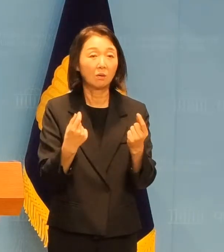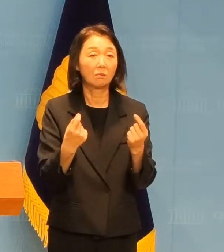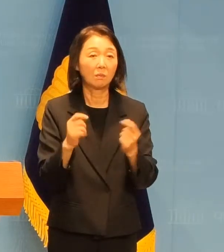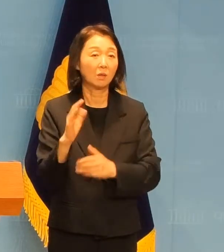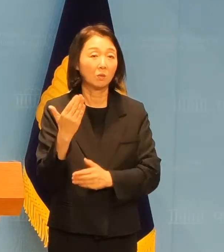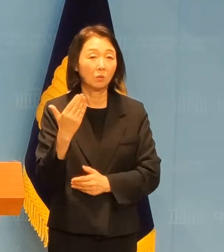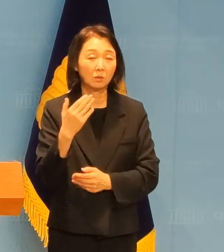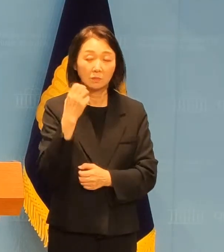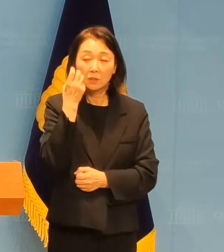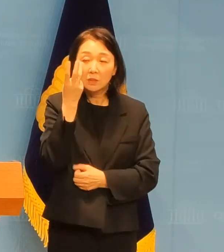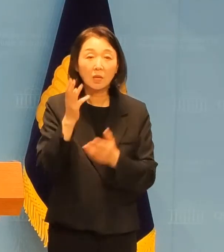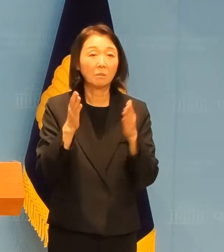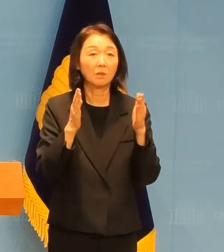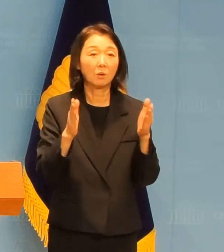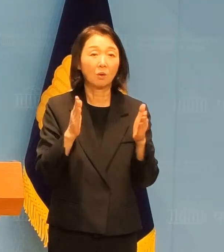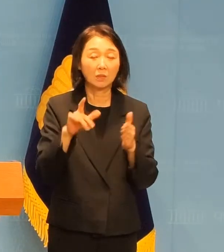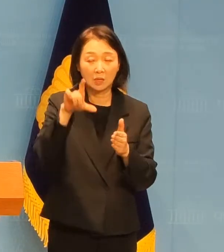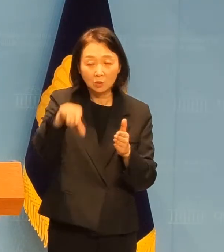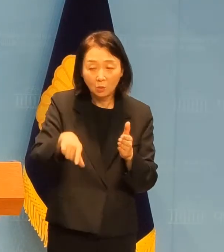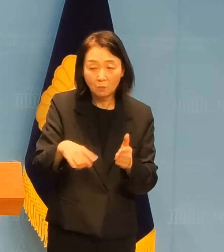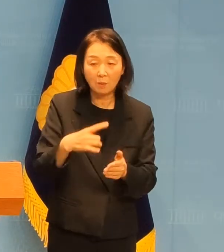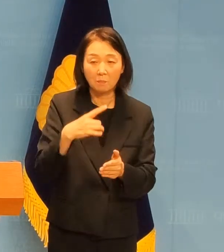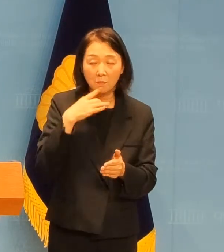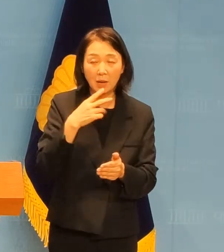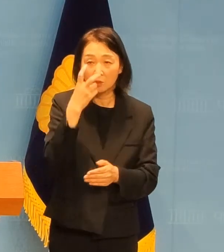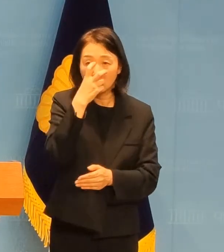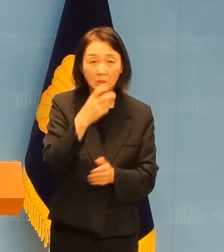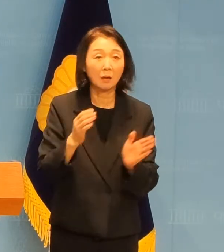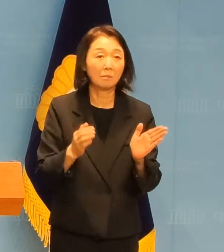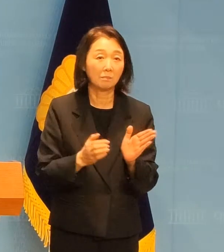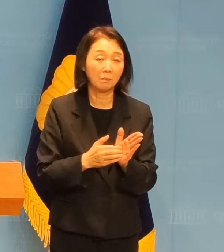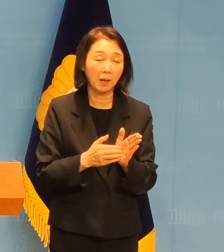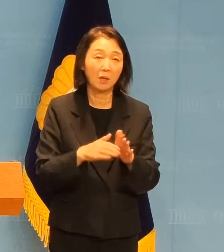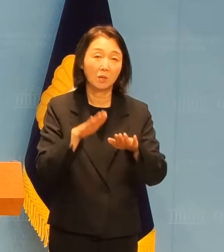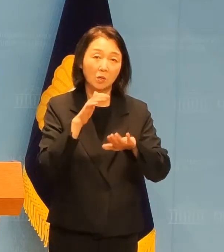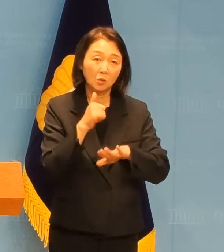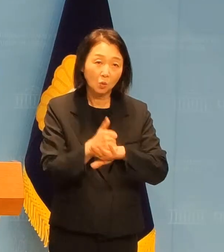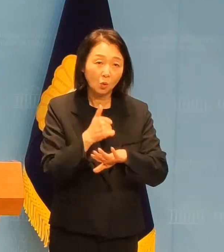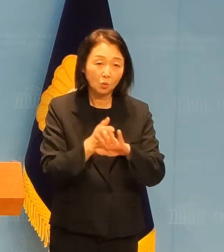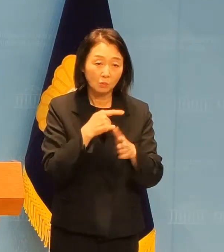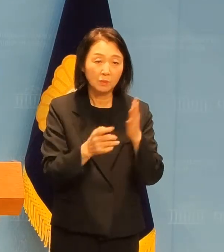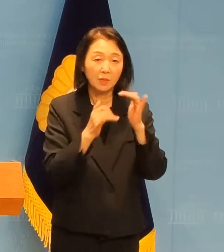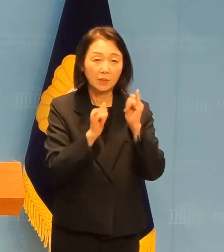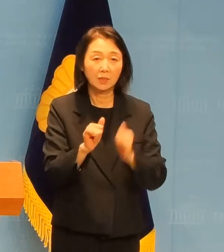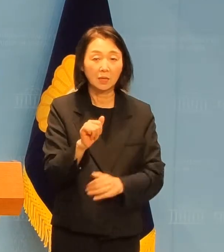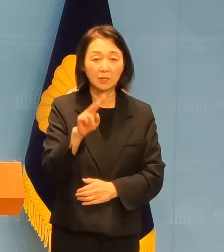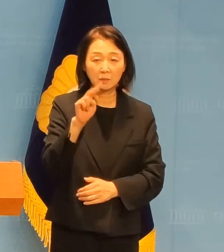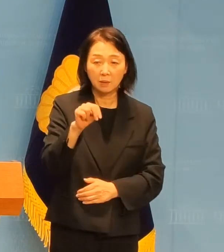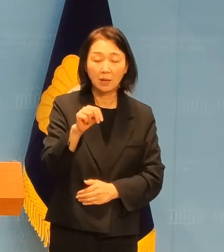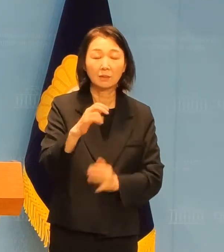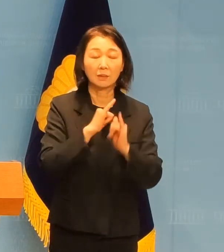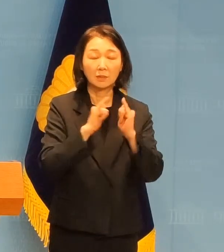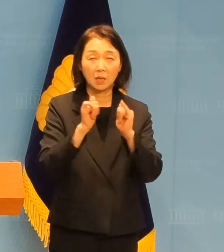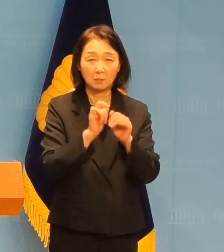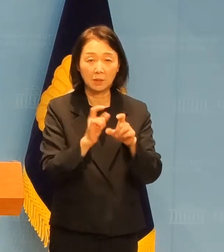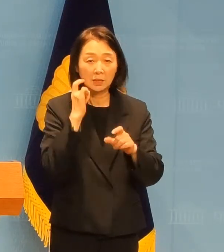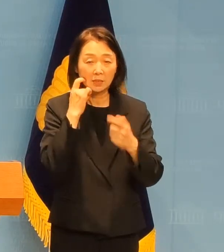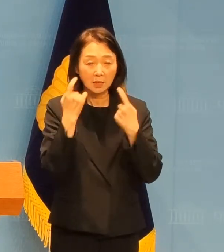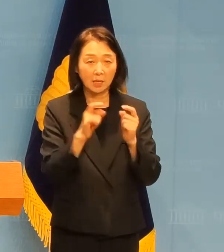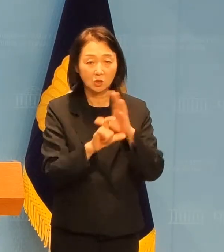최근 3개월간의 결제건만 조사했음에도 2만 명에 달하는 개인정보 추가